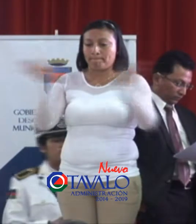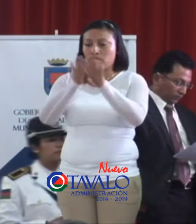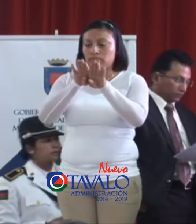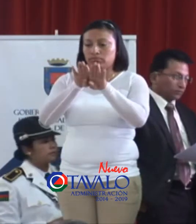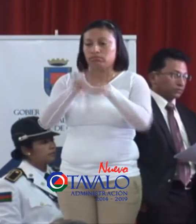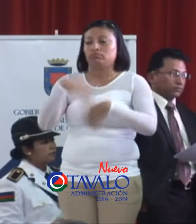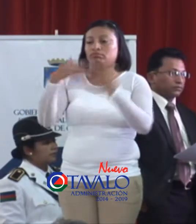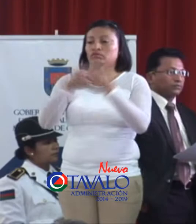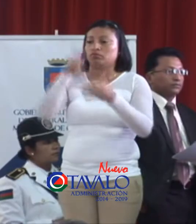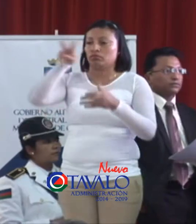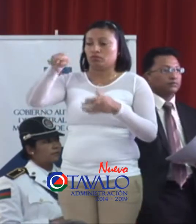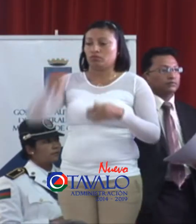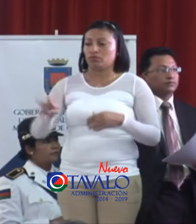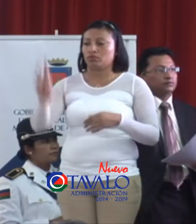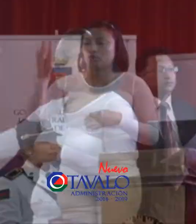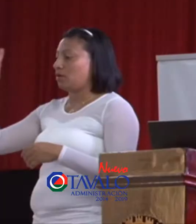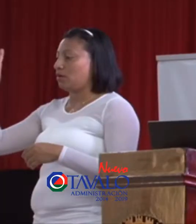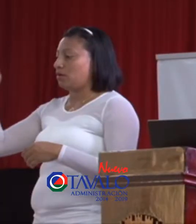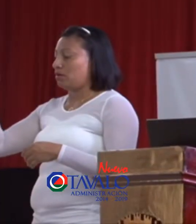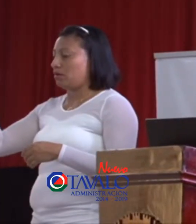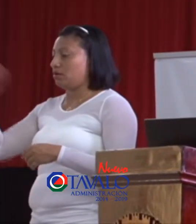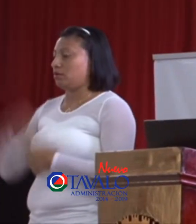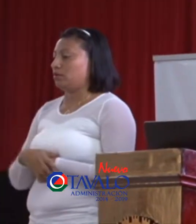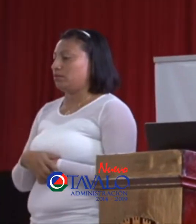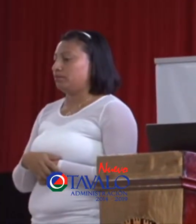2014 con un saldo de